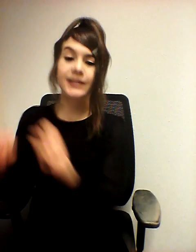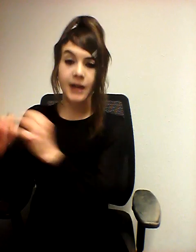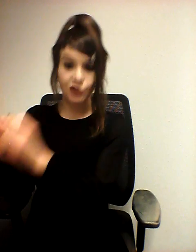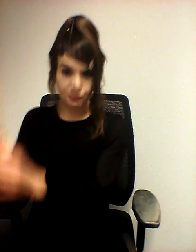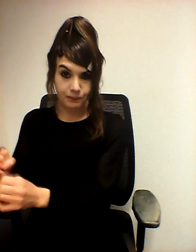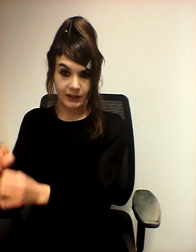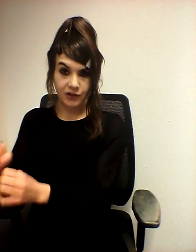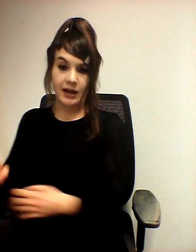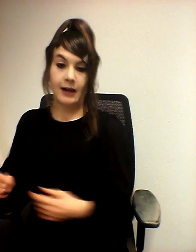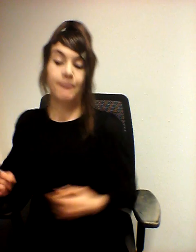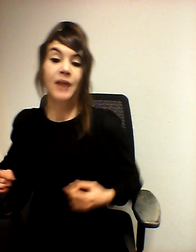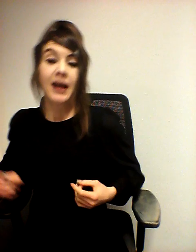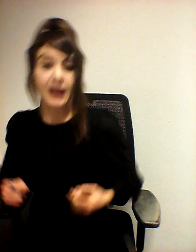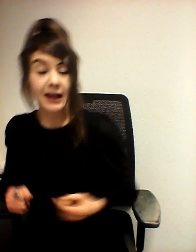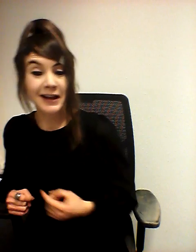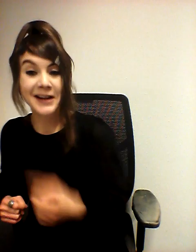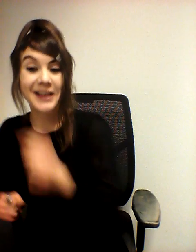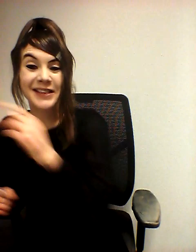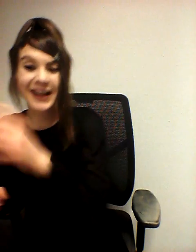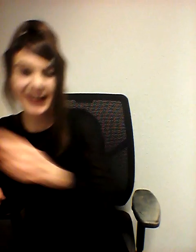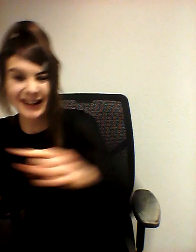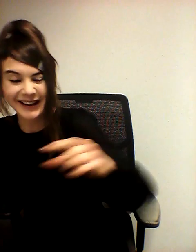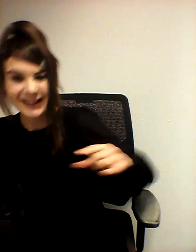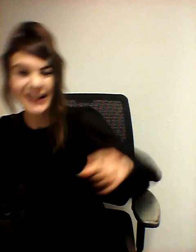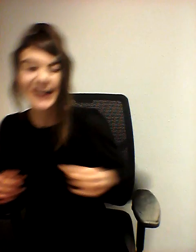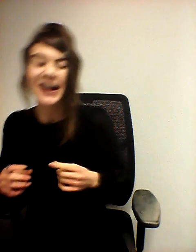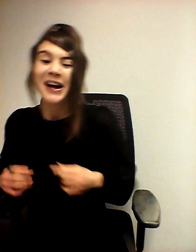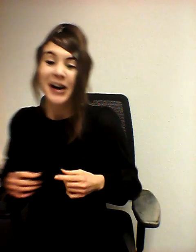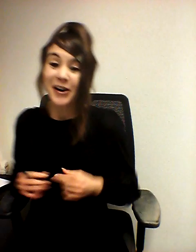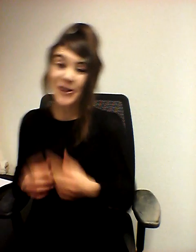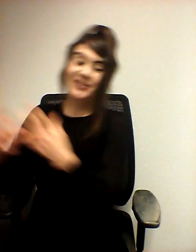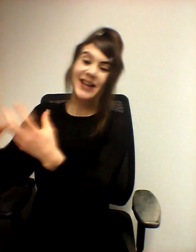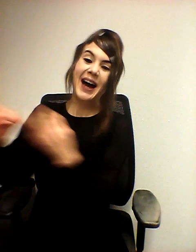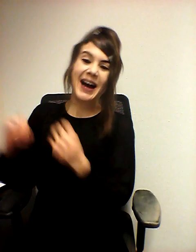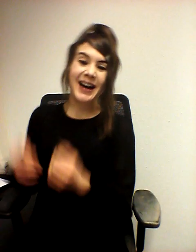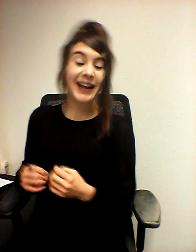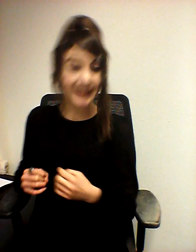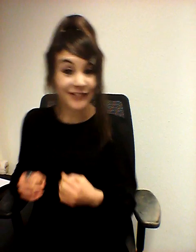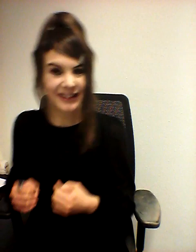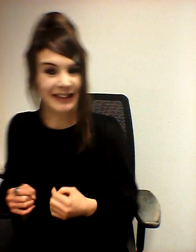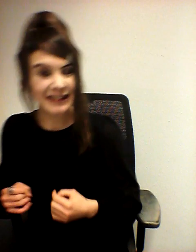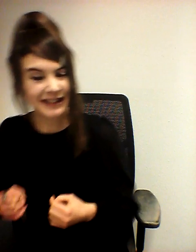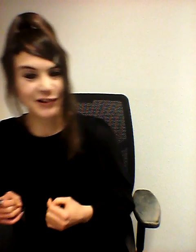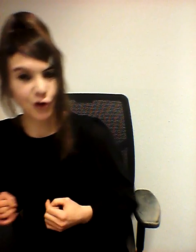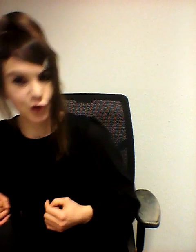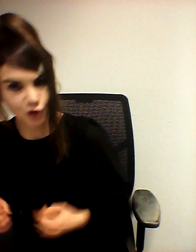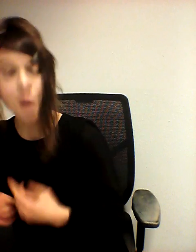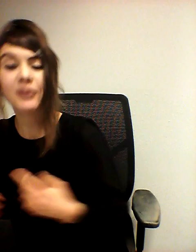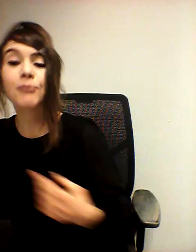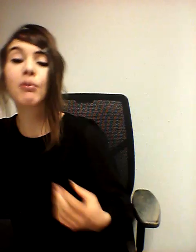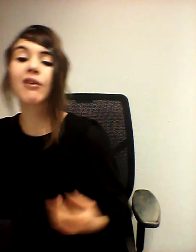jouw spiercellen. En ook daar in die lysosomen